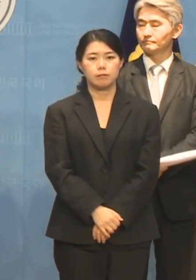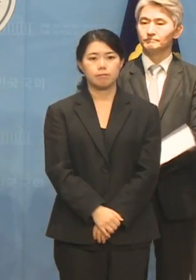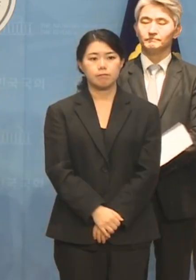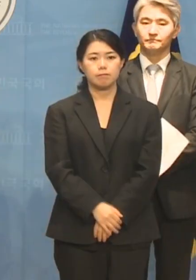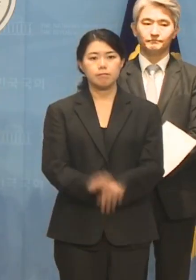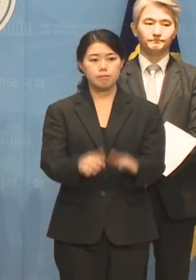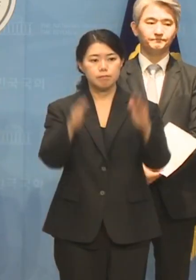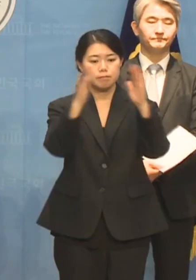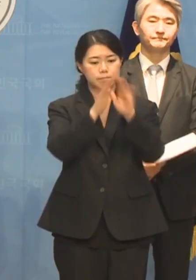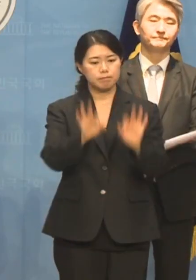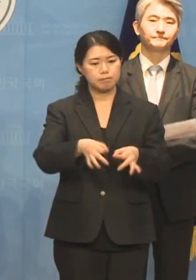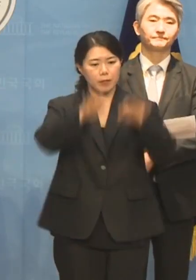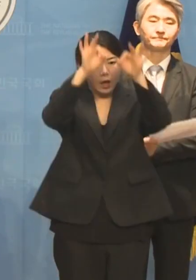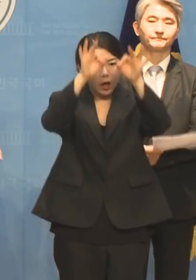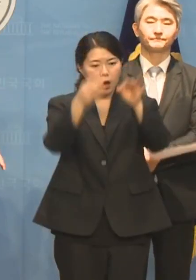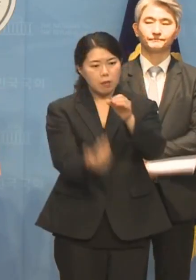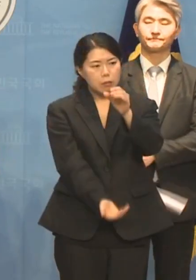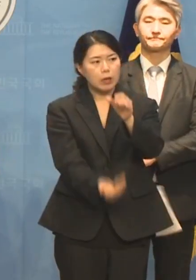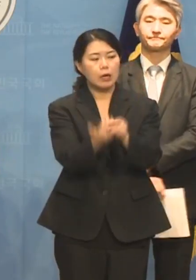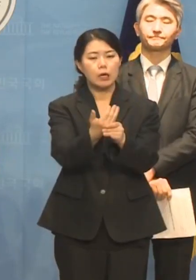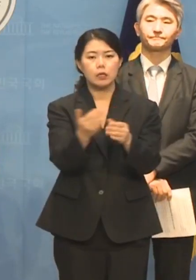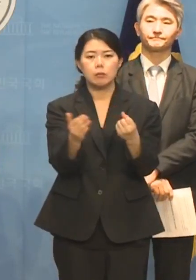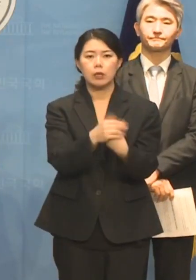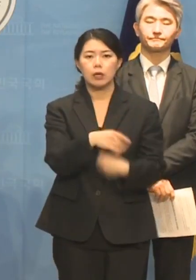이번 집값 상승 파동으로 가장